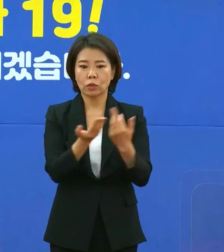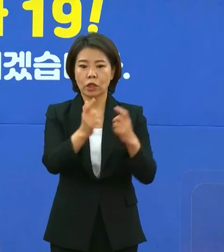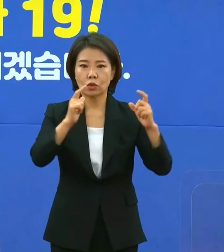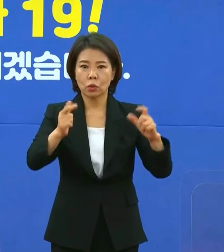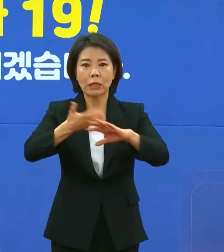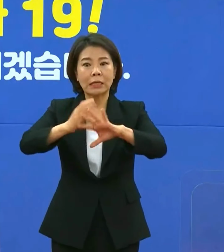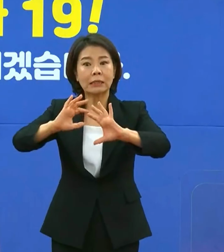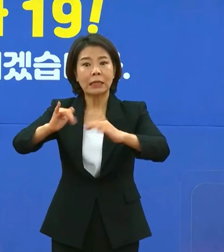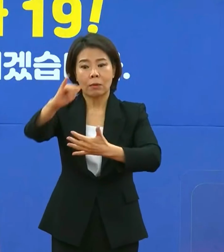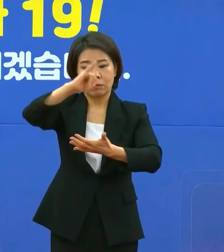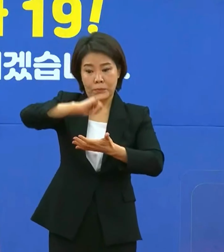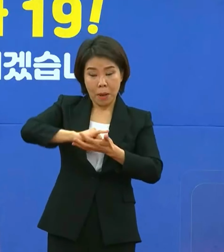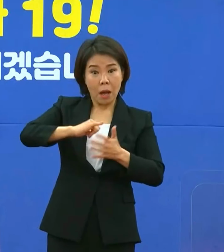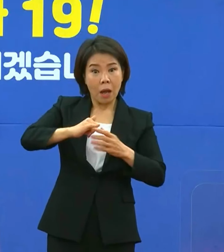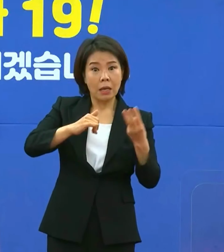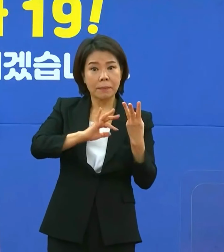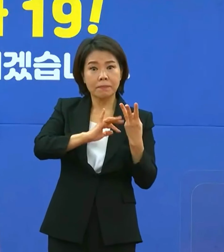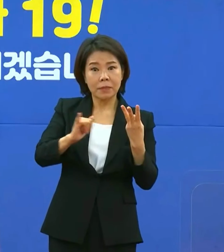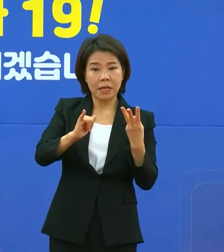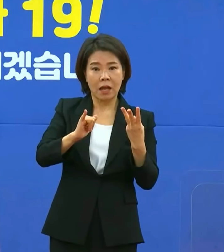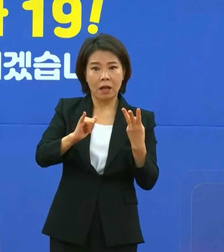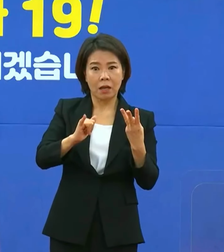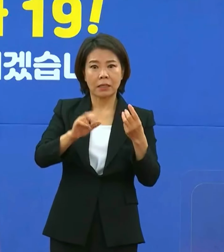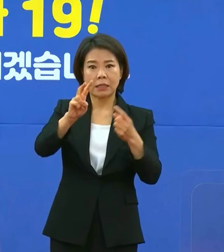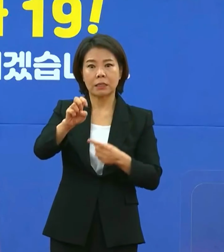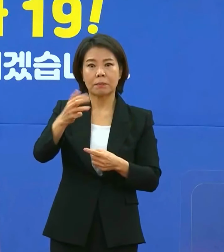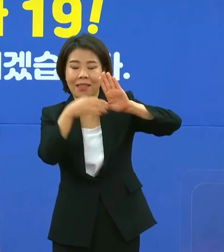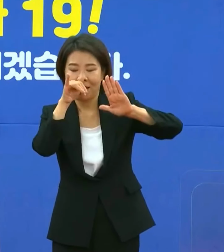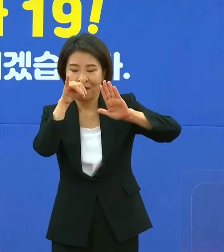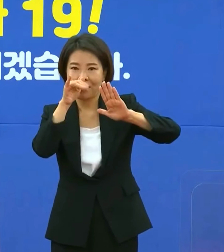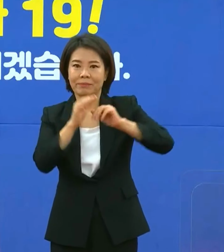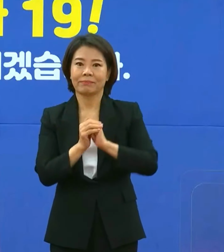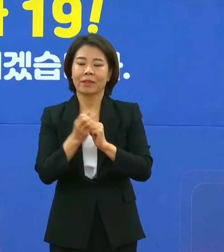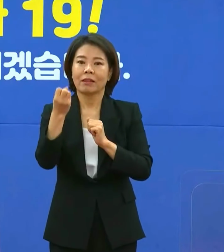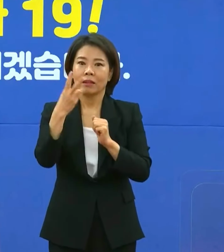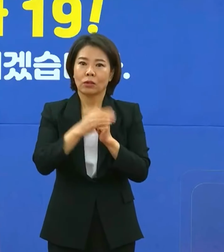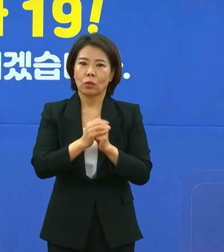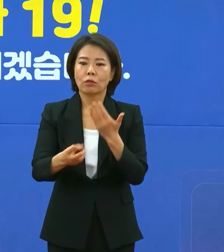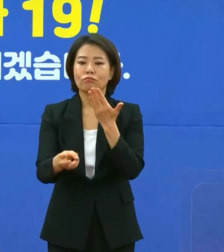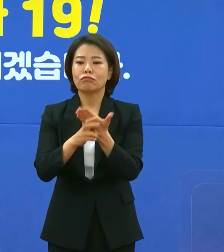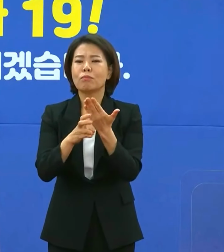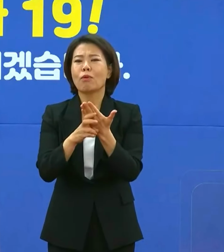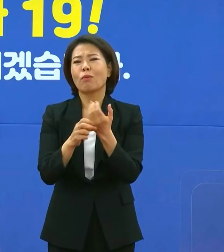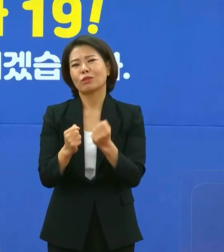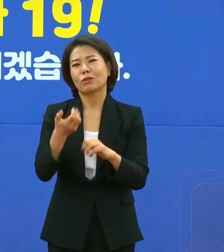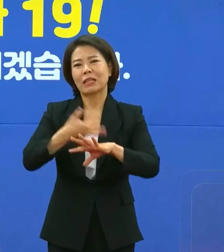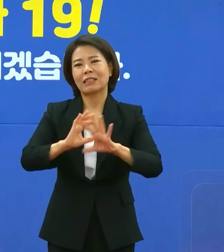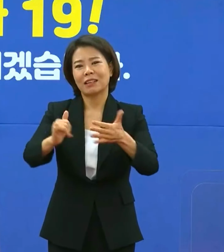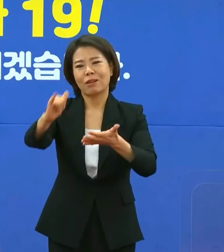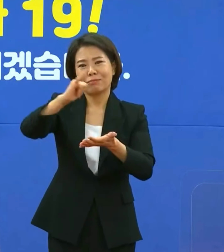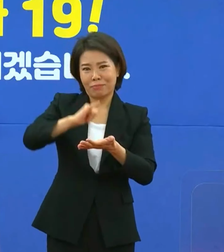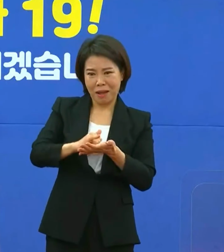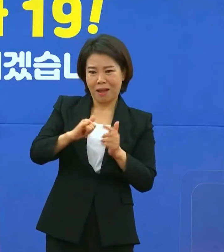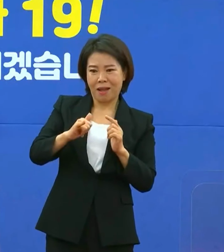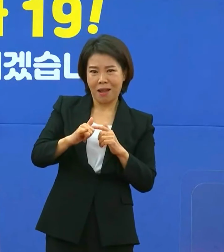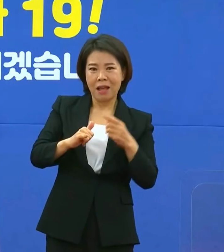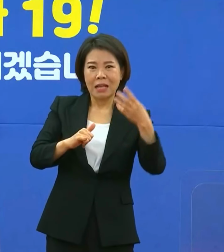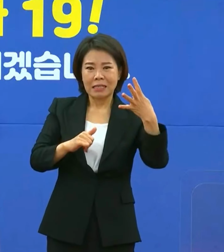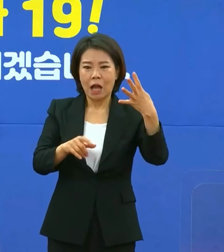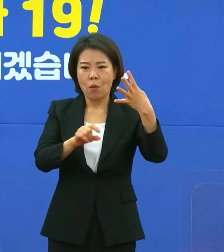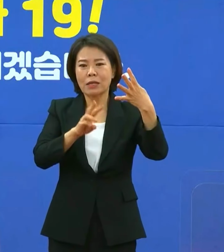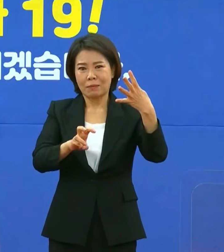외국인 3차 접종 유는 23.8% 입니다 그리고 불법 체로 외국인이 국내에서 오는 4월